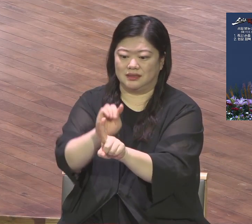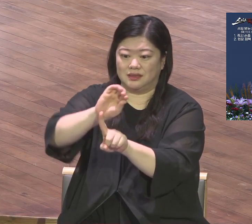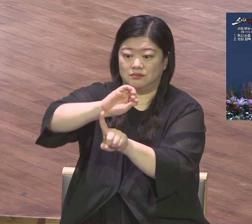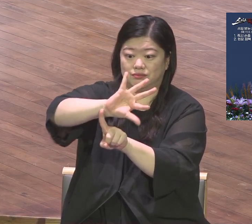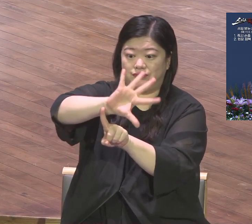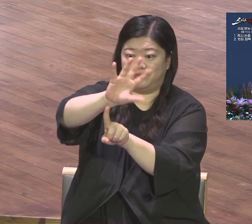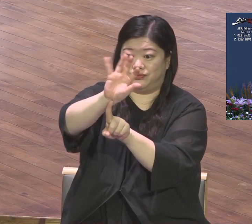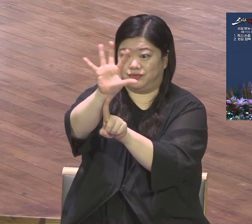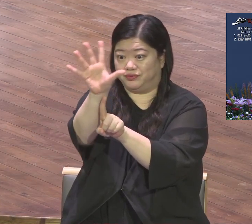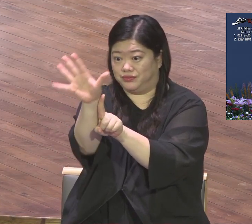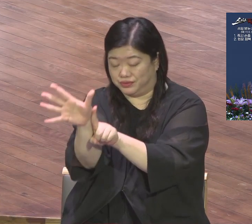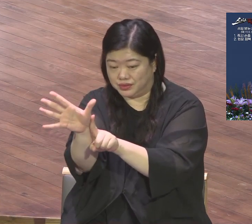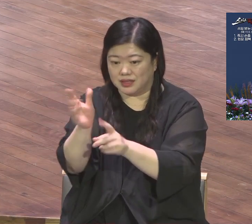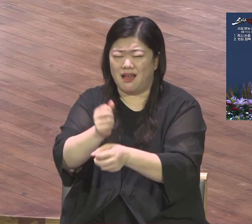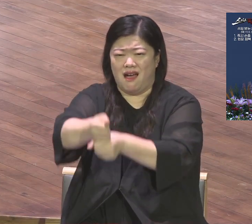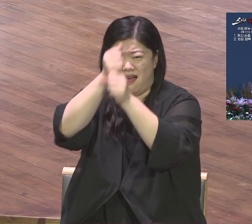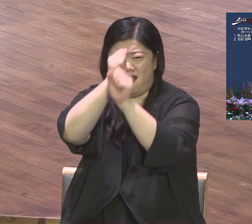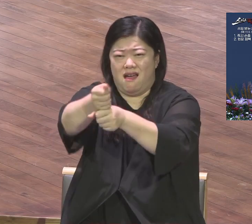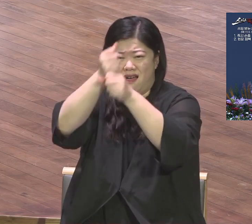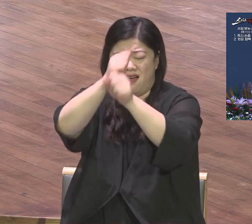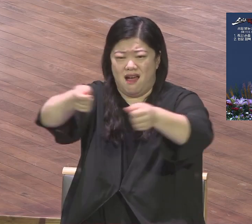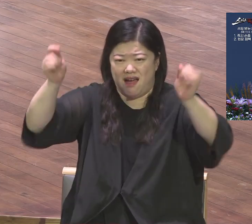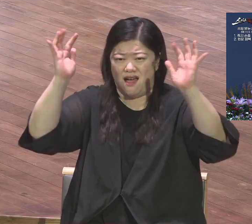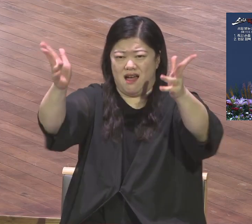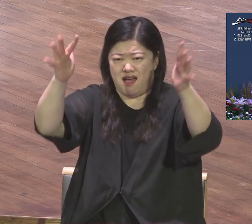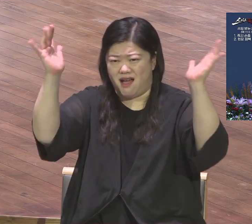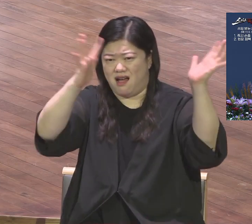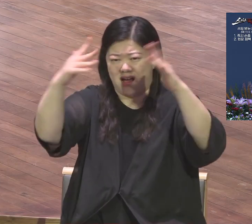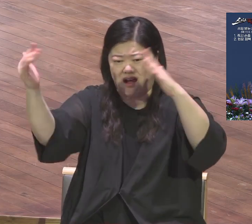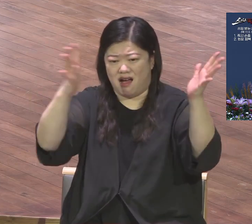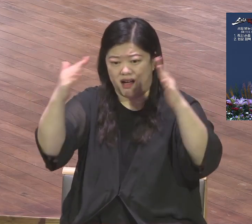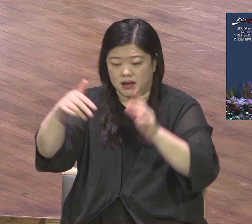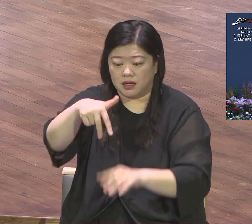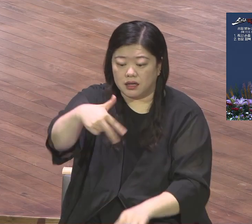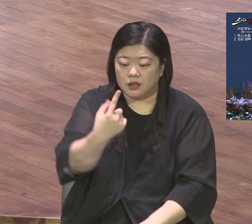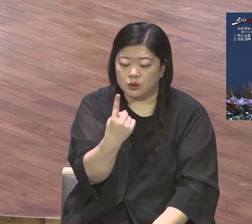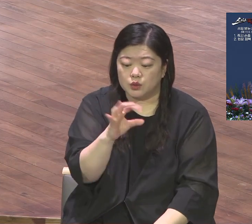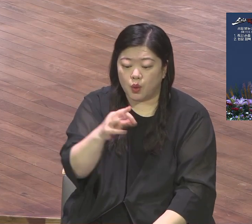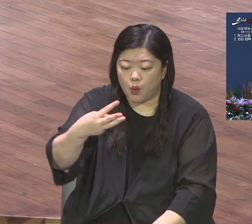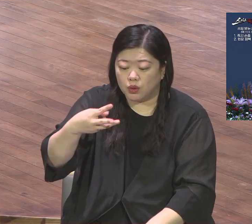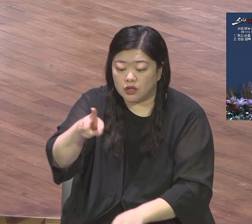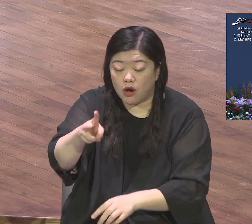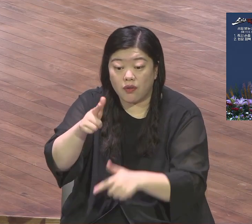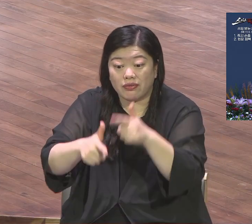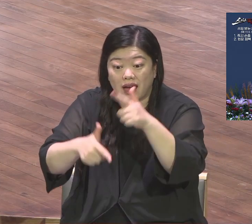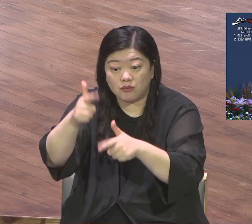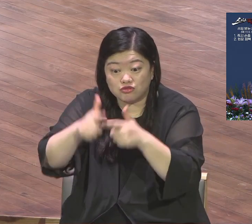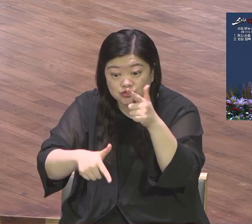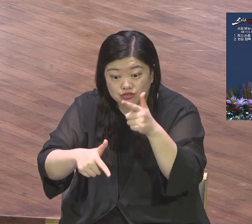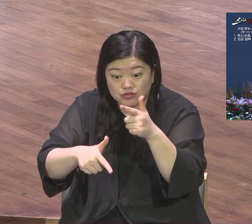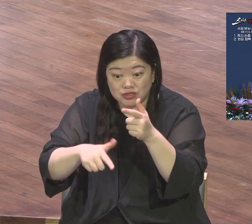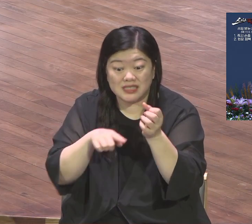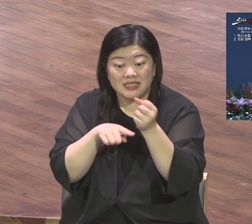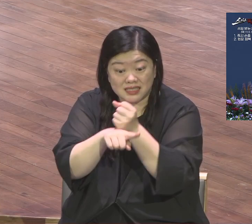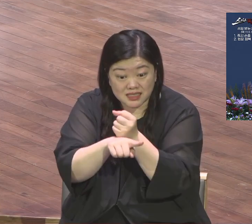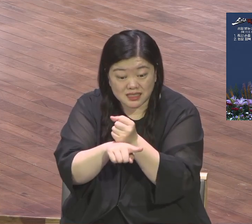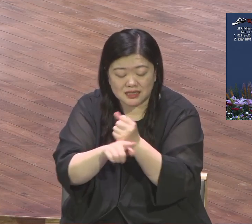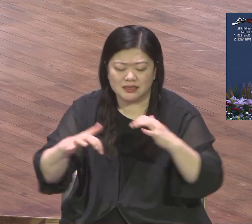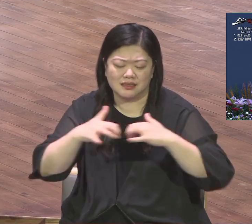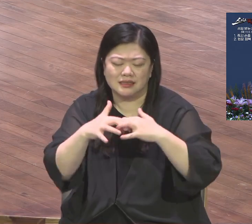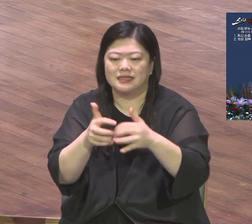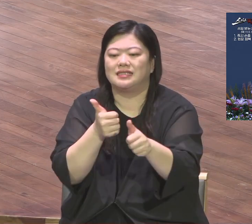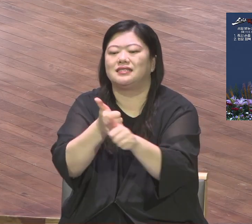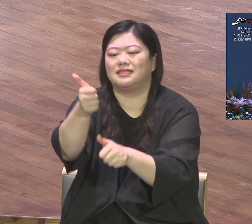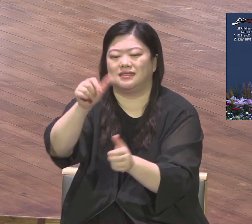그렇게 외쳤다라고 나와 있는데 이 종려나무 가지는 승리를 표현합니다. 이스라엘 백성들이